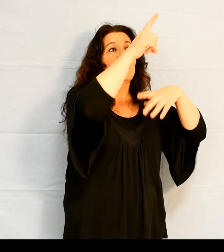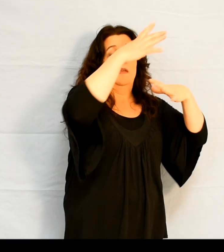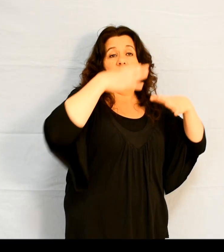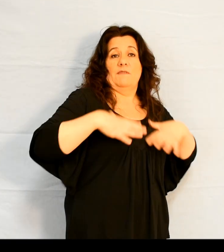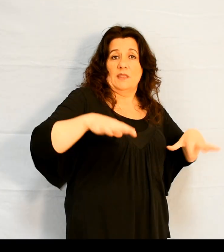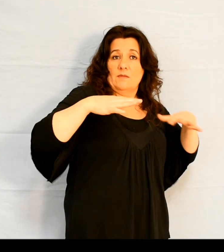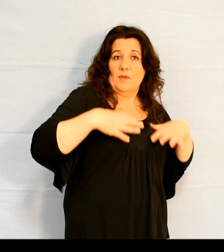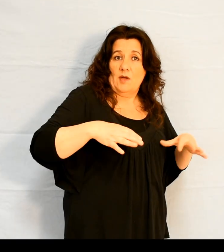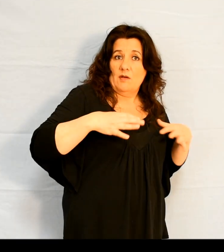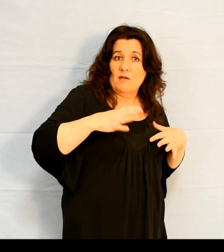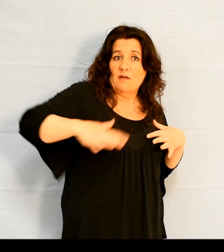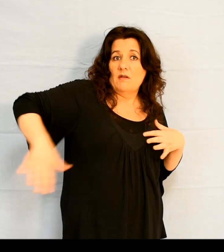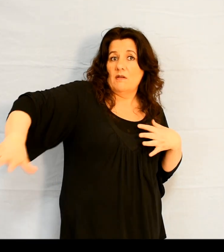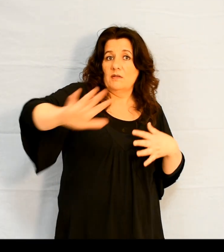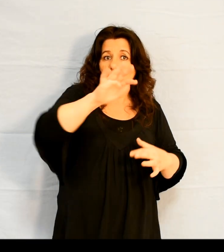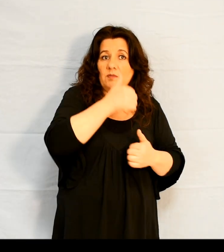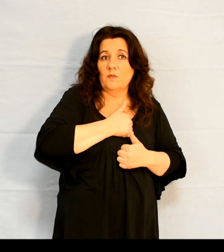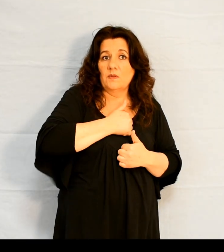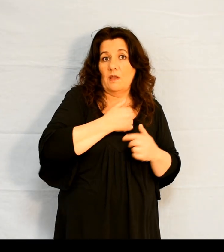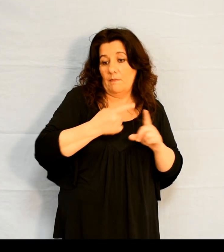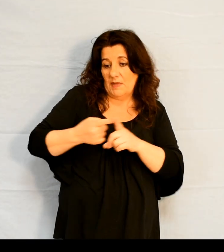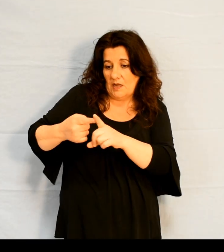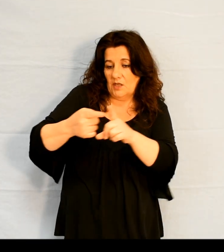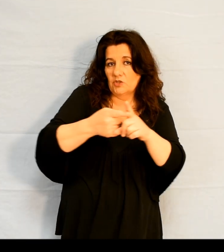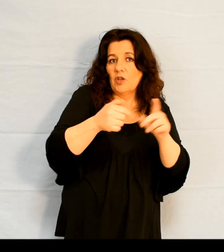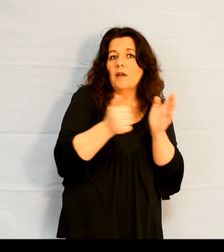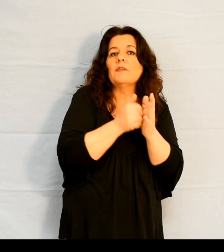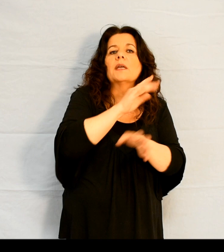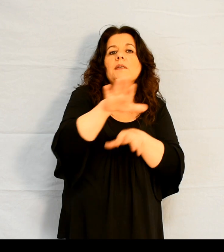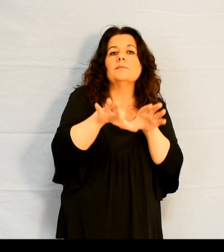Et il restait là, assis, à le regarder.